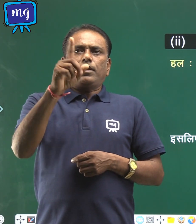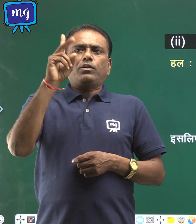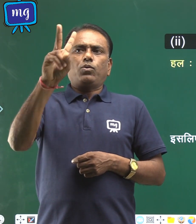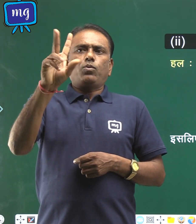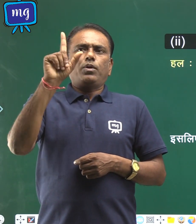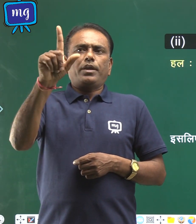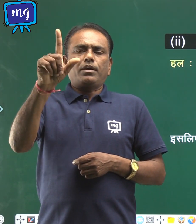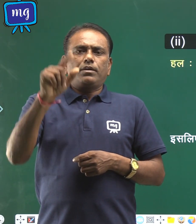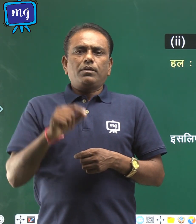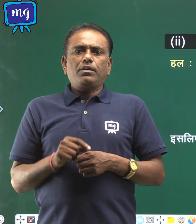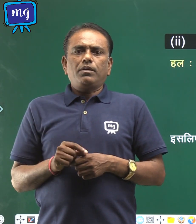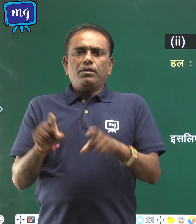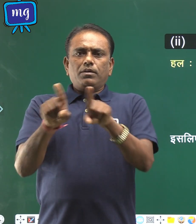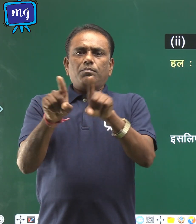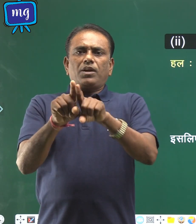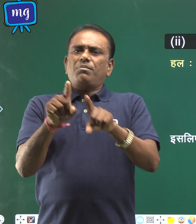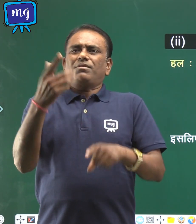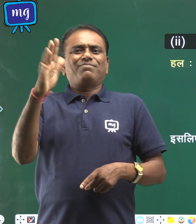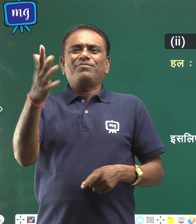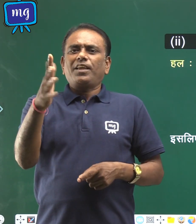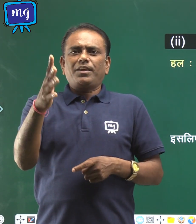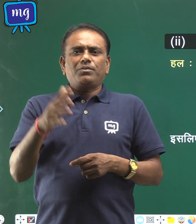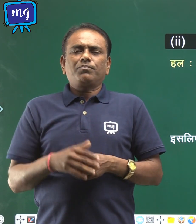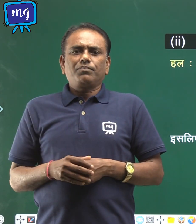121 बराबर नहीं है